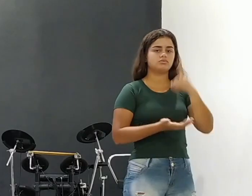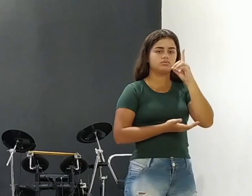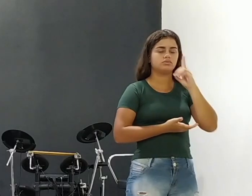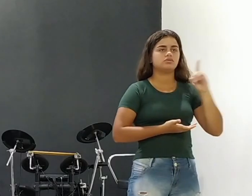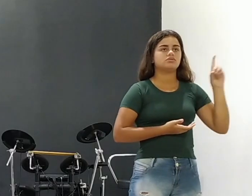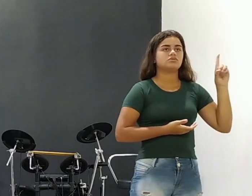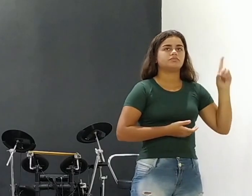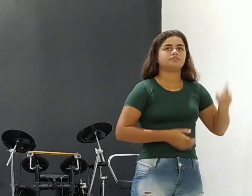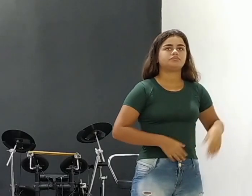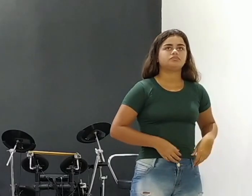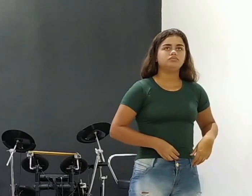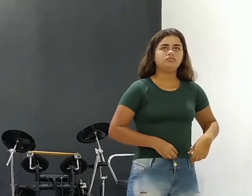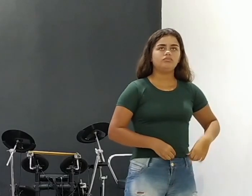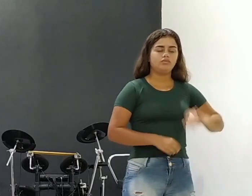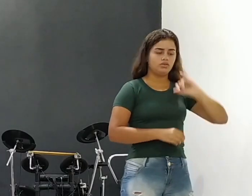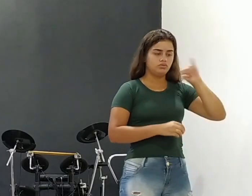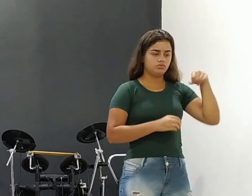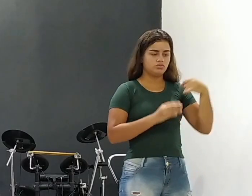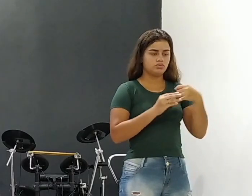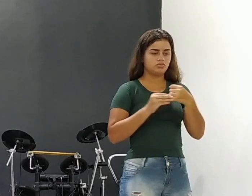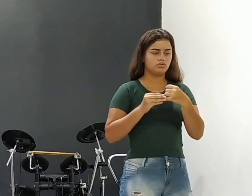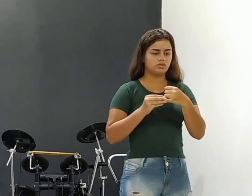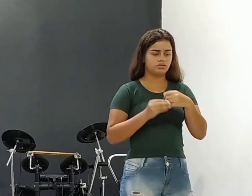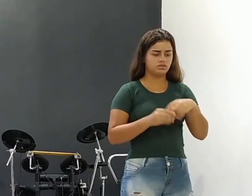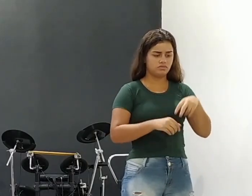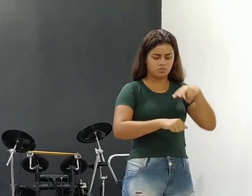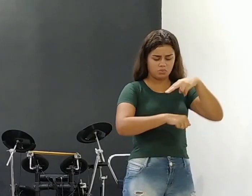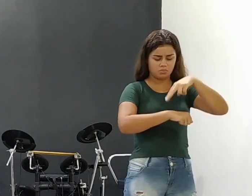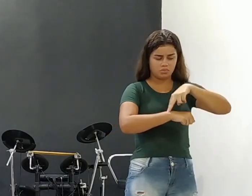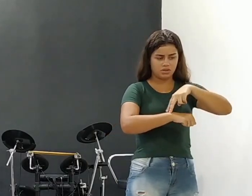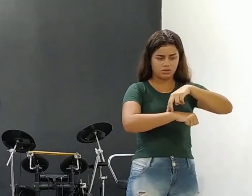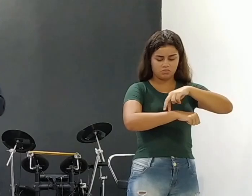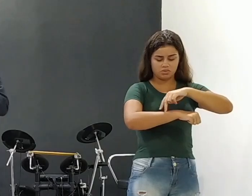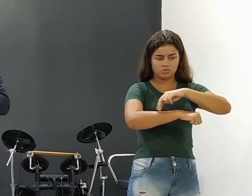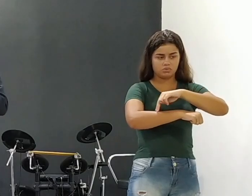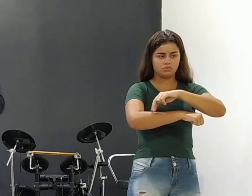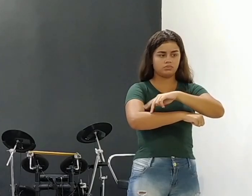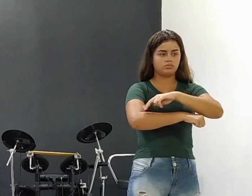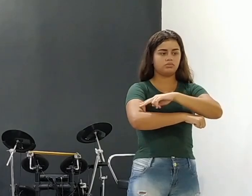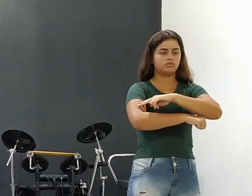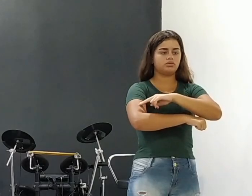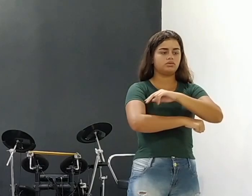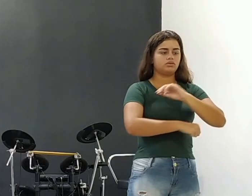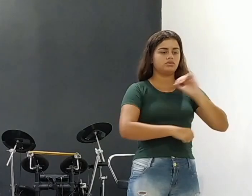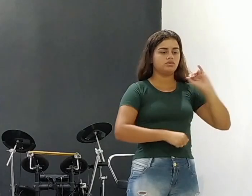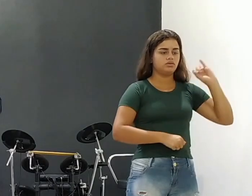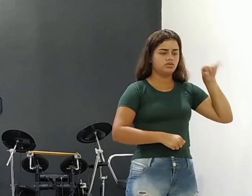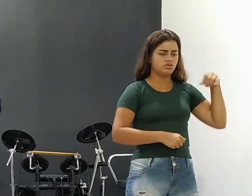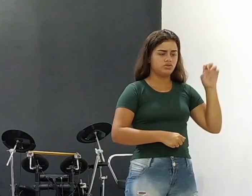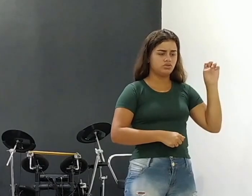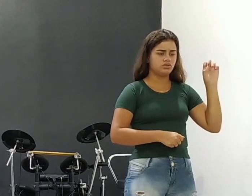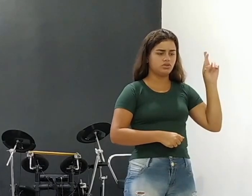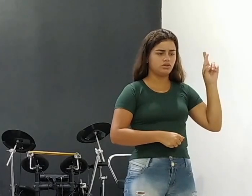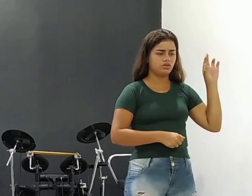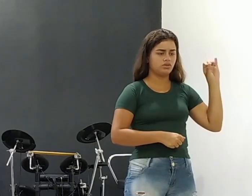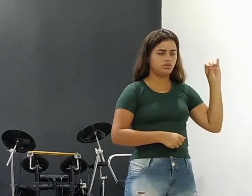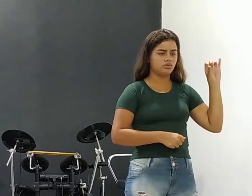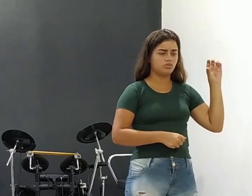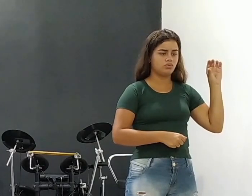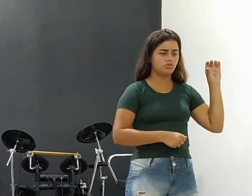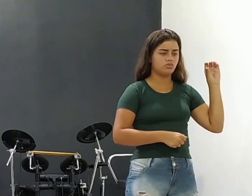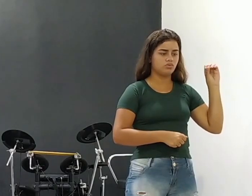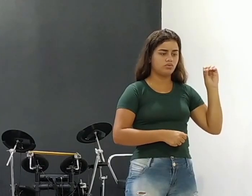ele estava no pé do monte, pronto para poder subir Jericó. Mas Deus fala com ele: Josué, antes de